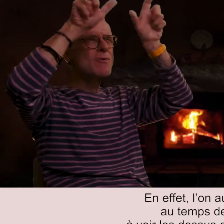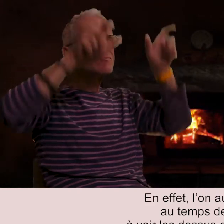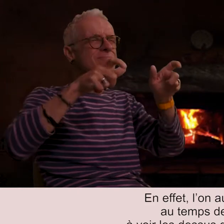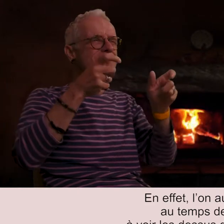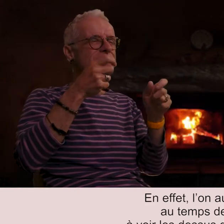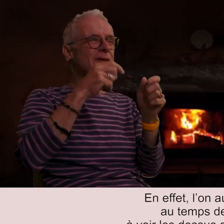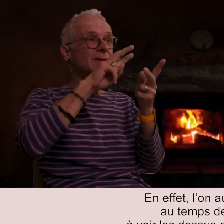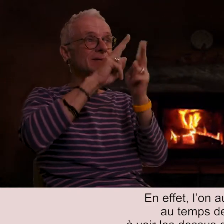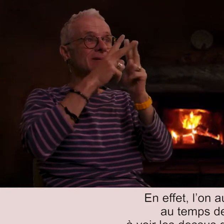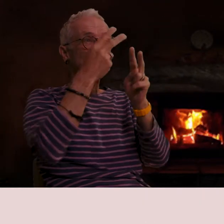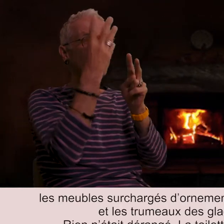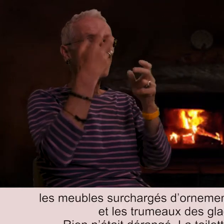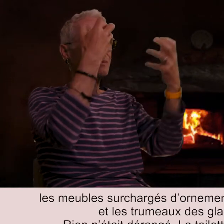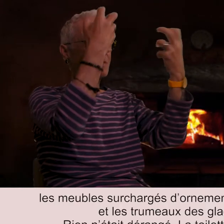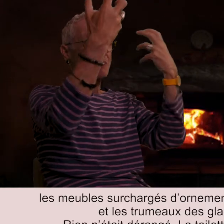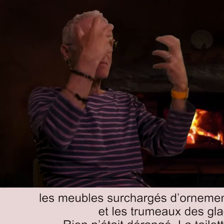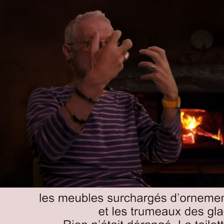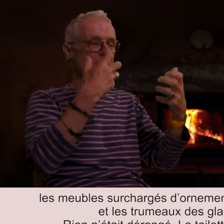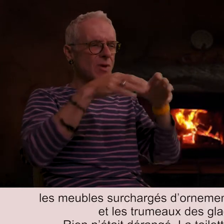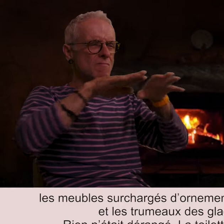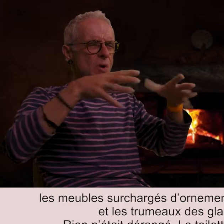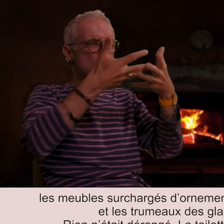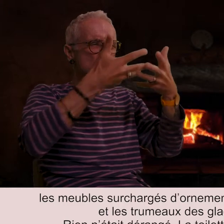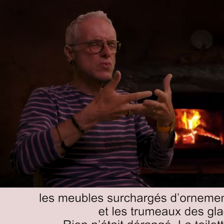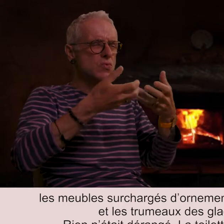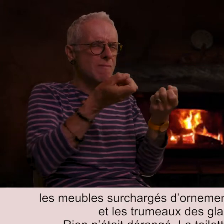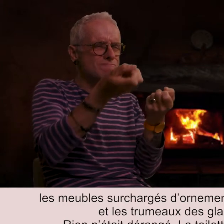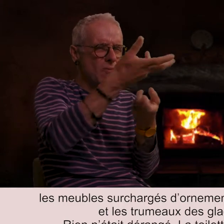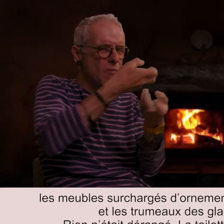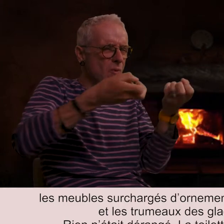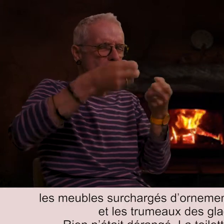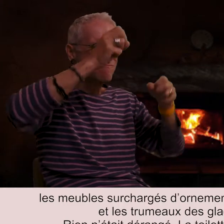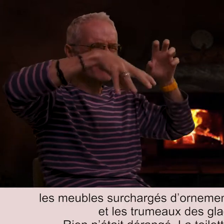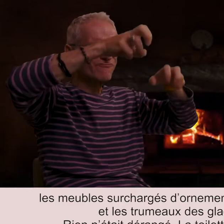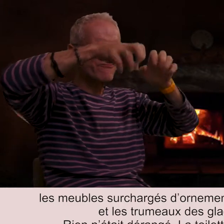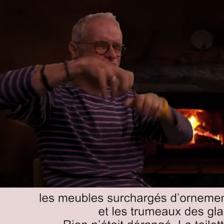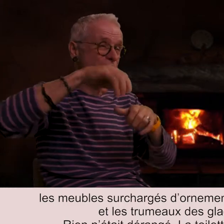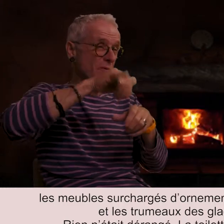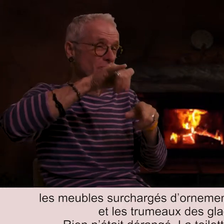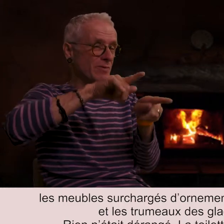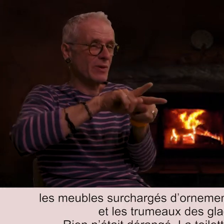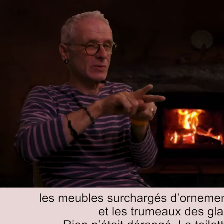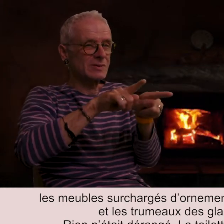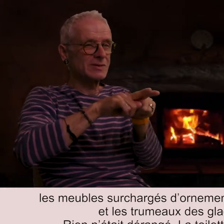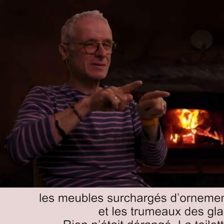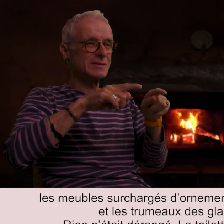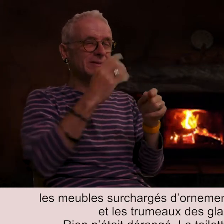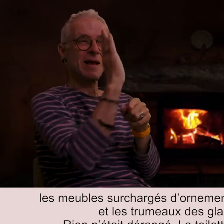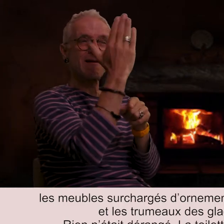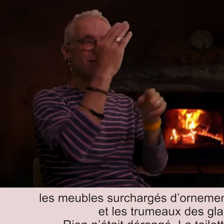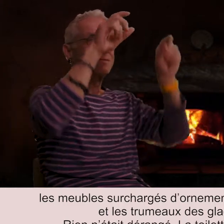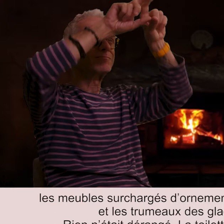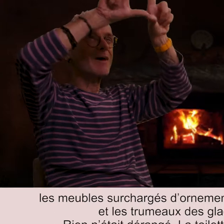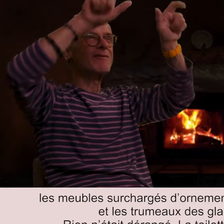représentant les quatre saisons, les meubles surchargés d'ornements de rocailles du plus mauvais goût et les trumeaux des glaces